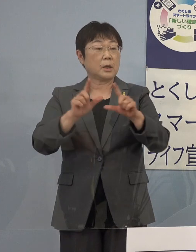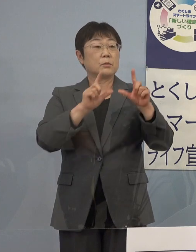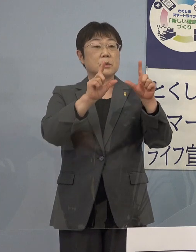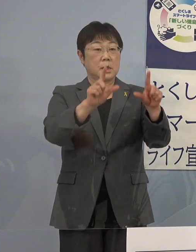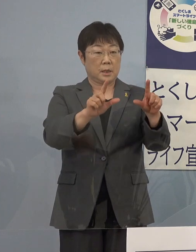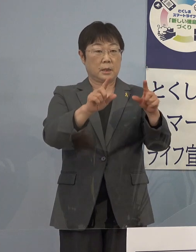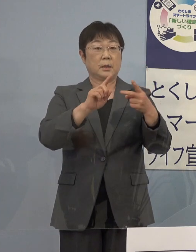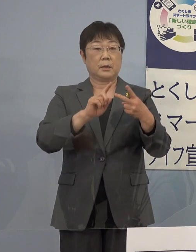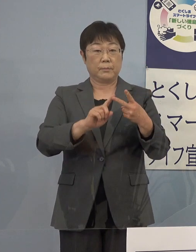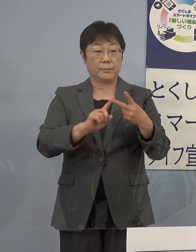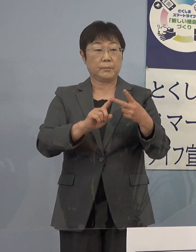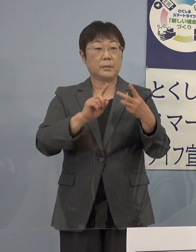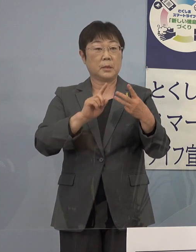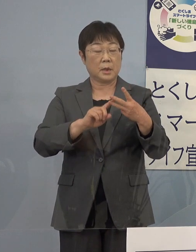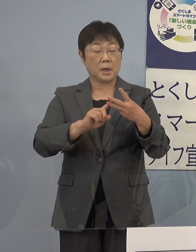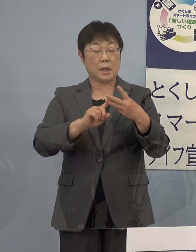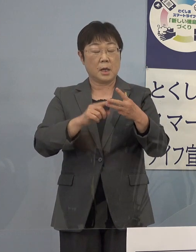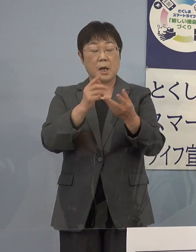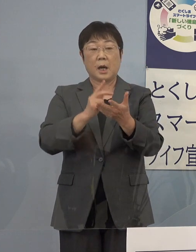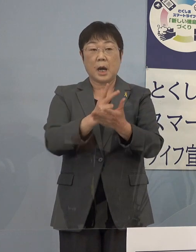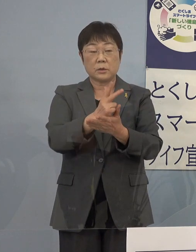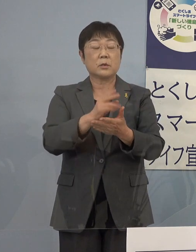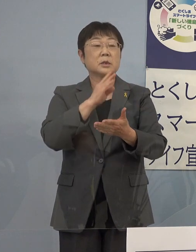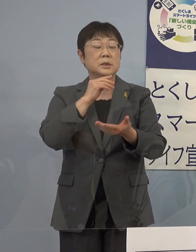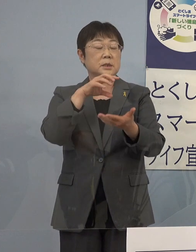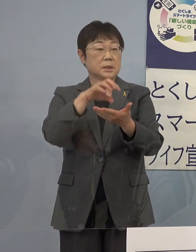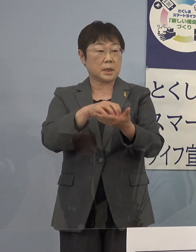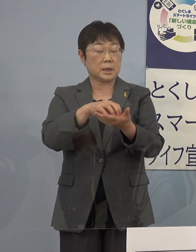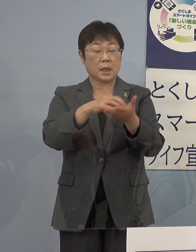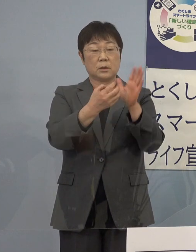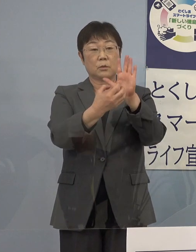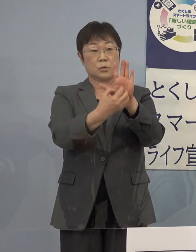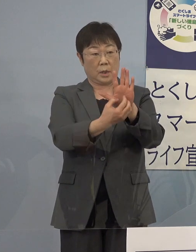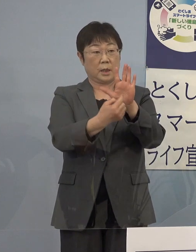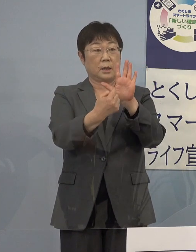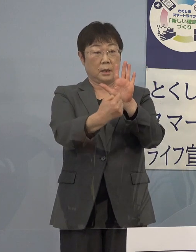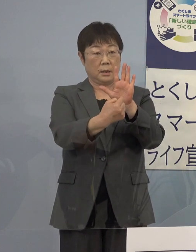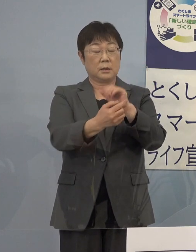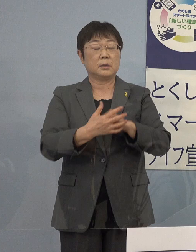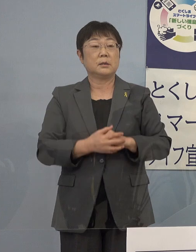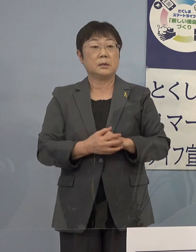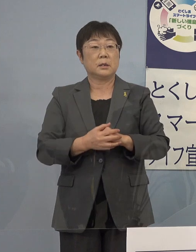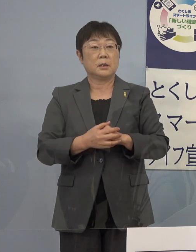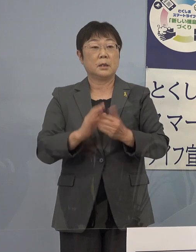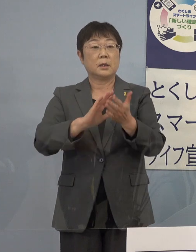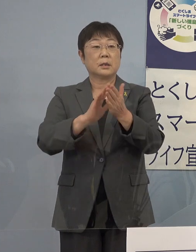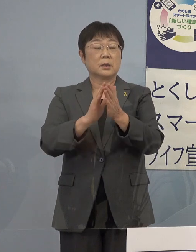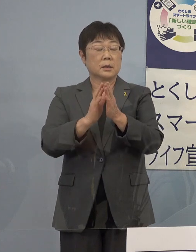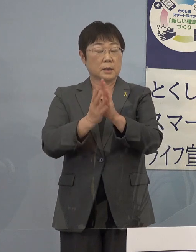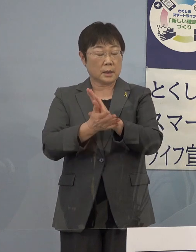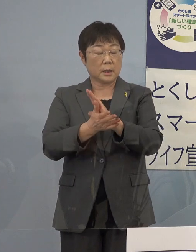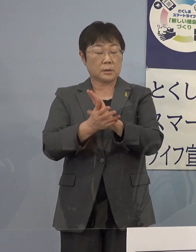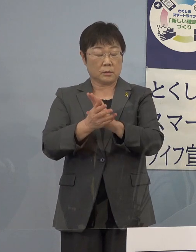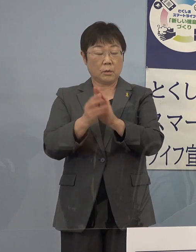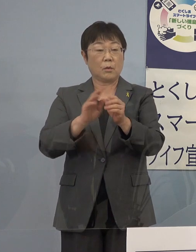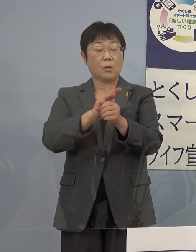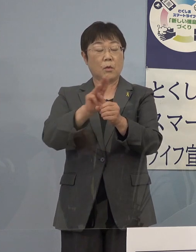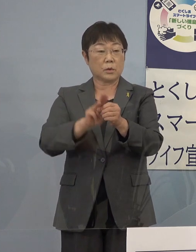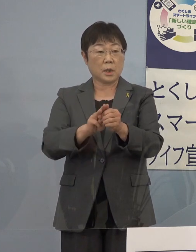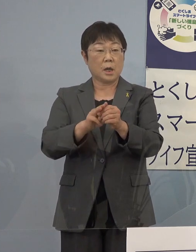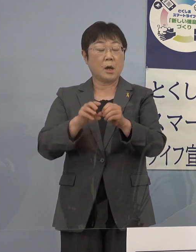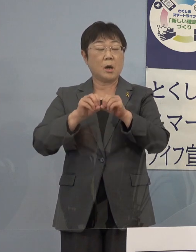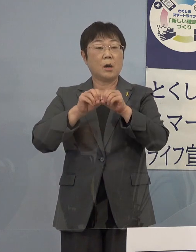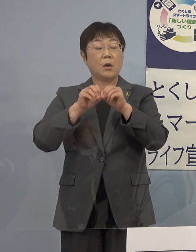、あるいはガイドライン実践点ステッカー、また徳島コロナお知らせシステ